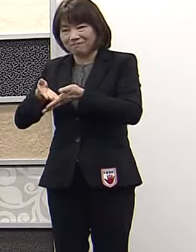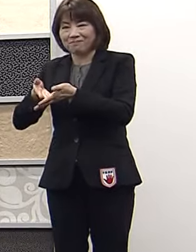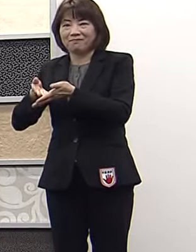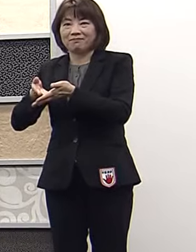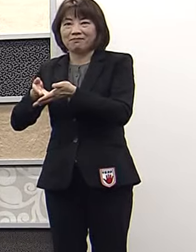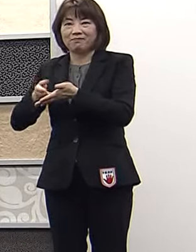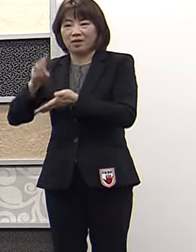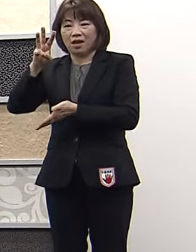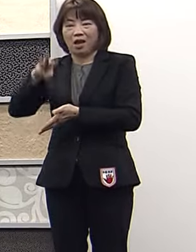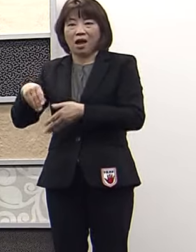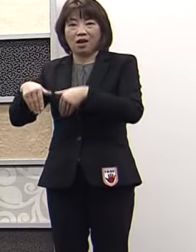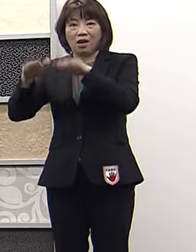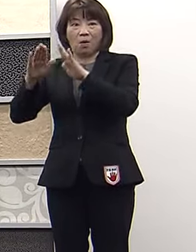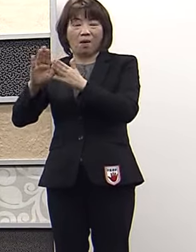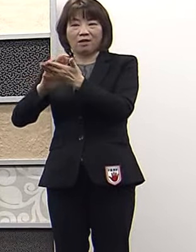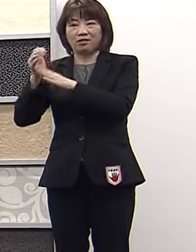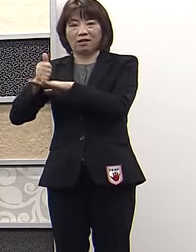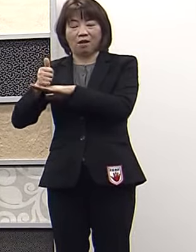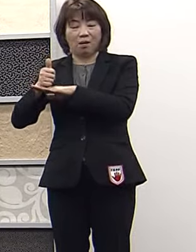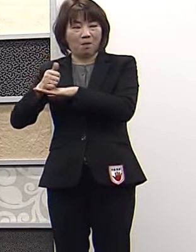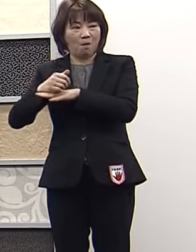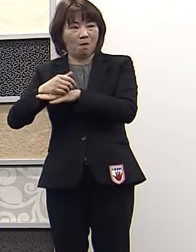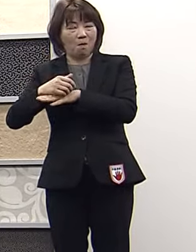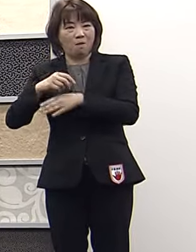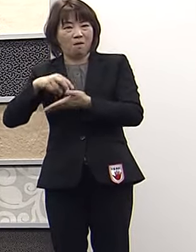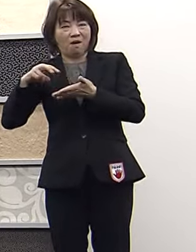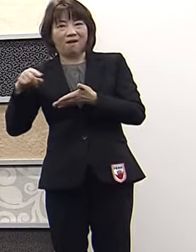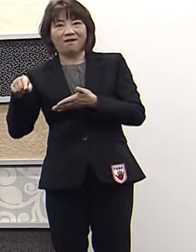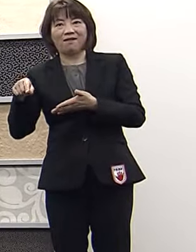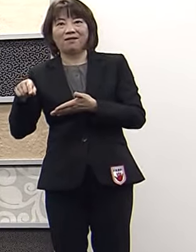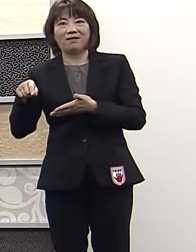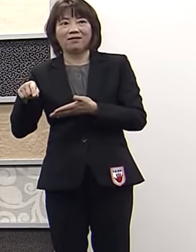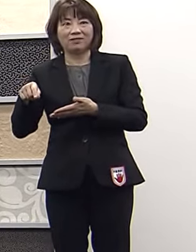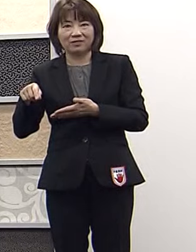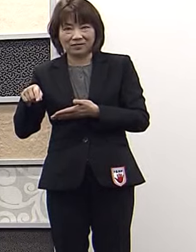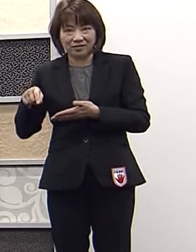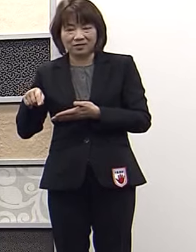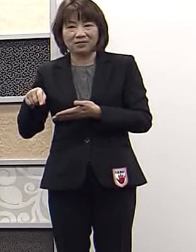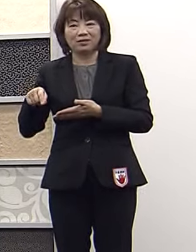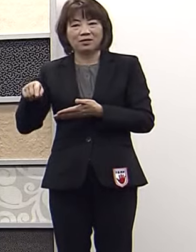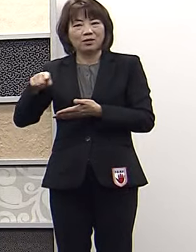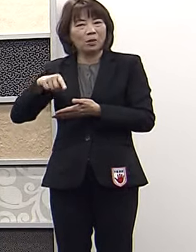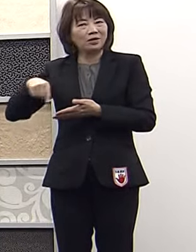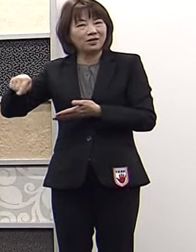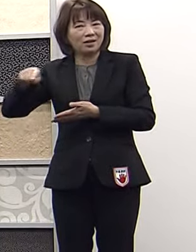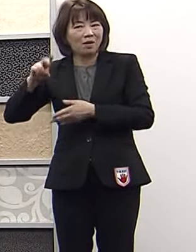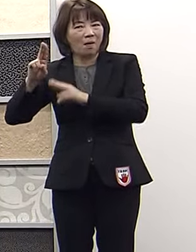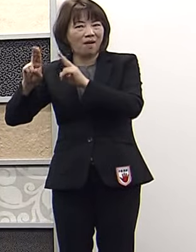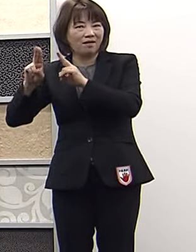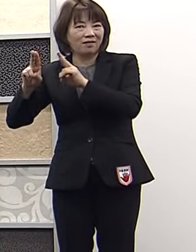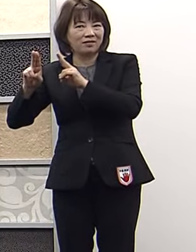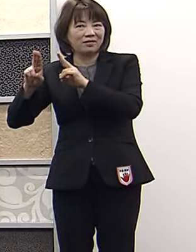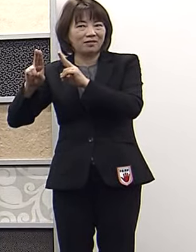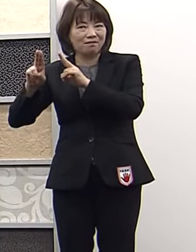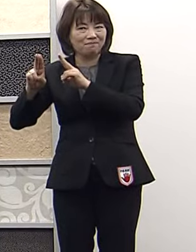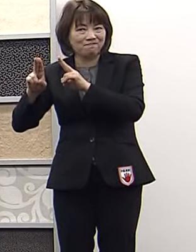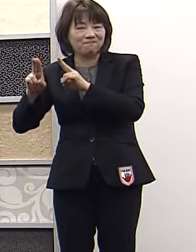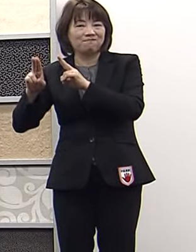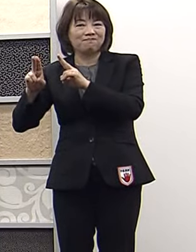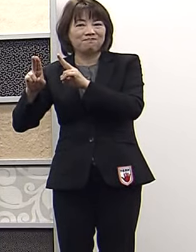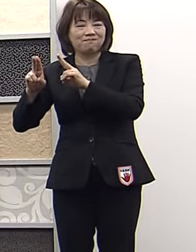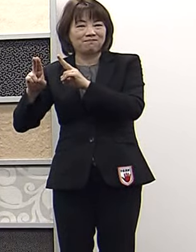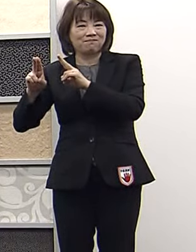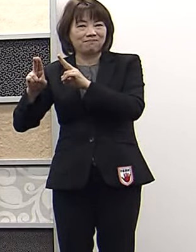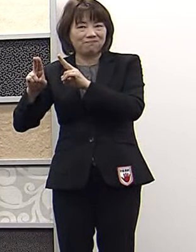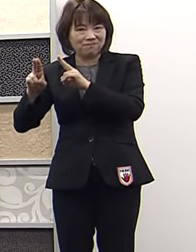川勝知事ですね、驚かれて、向こうは直轄負担金 会社がやるので、まあ、有料